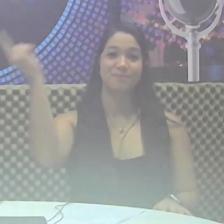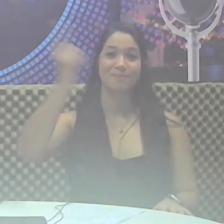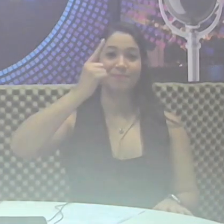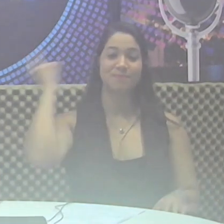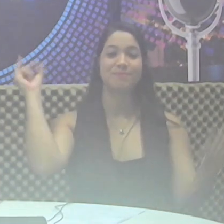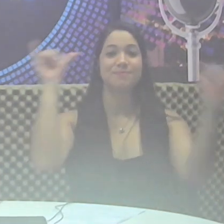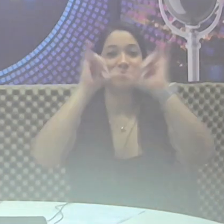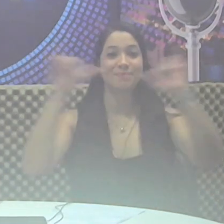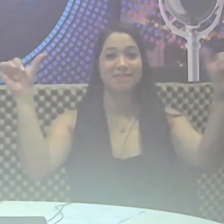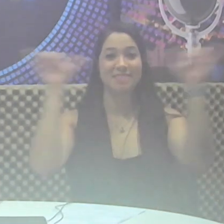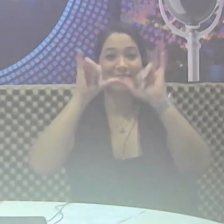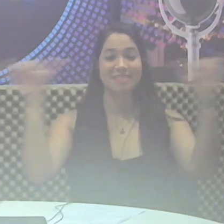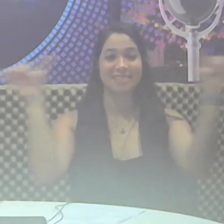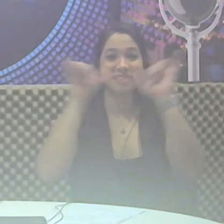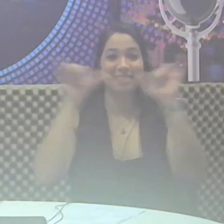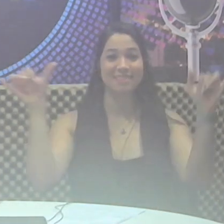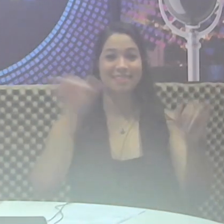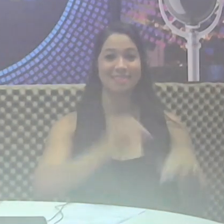Giro de